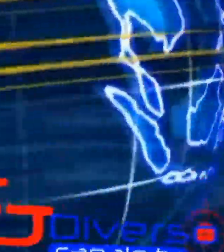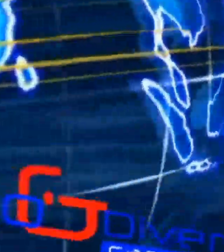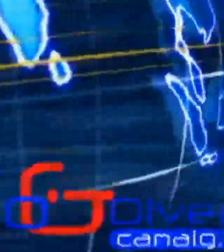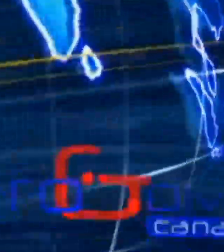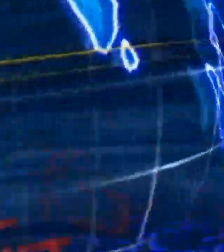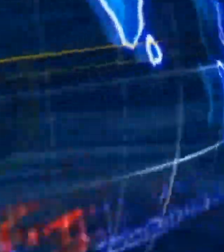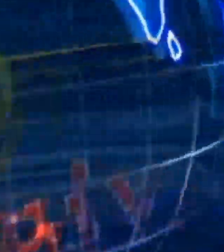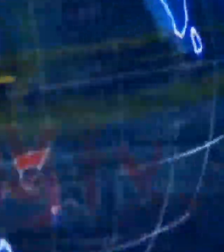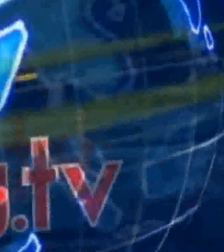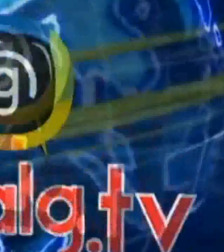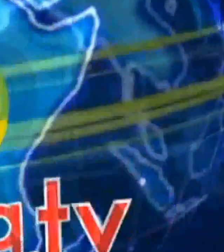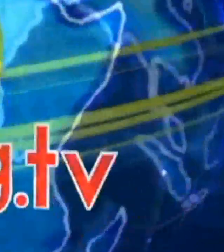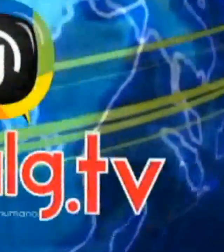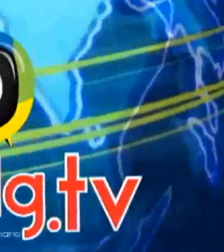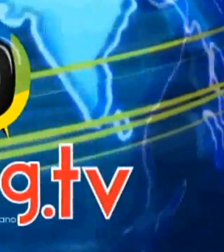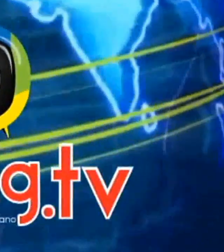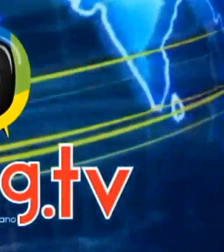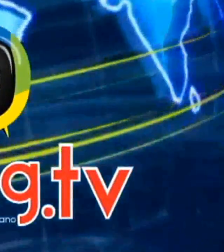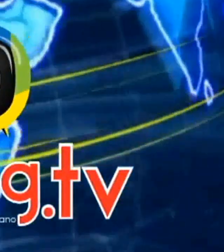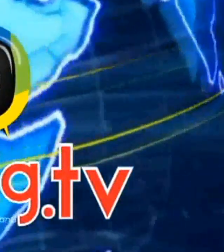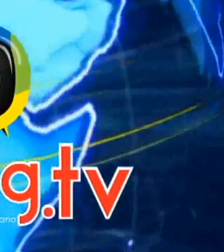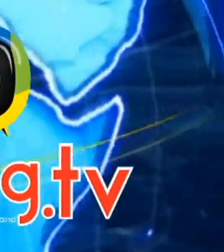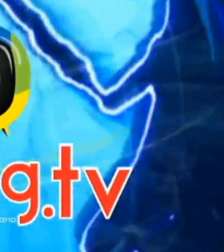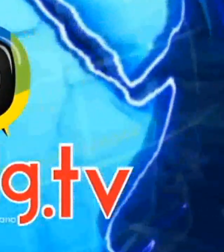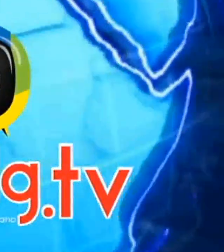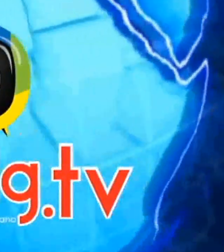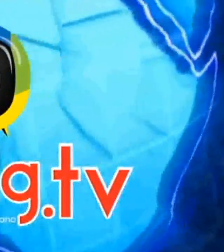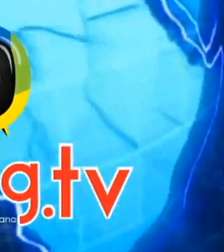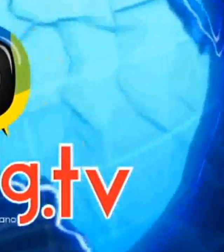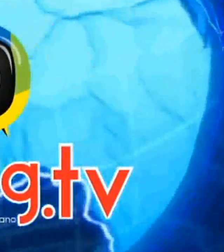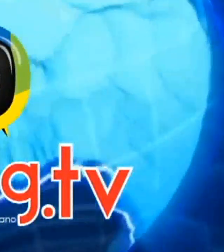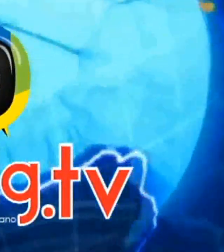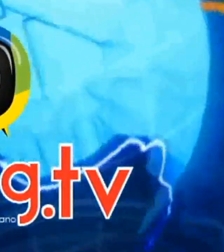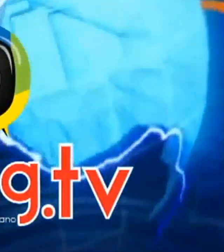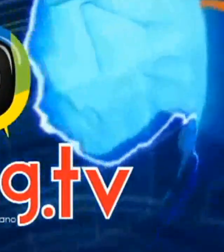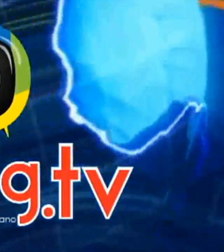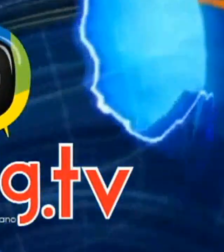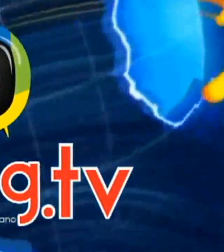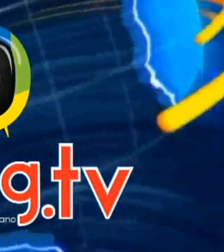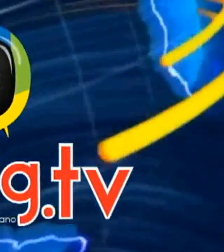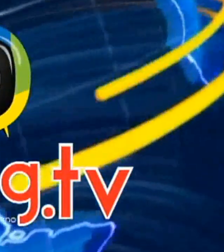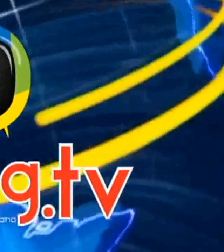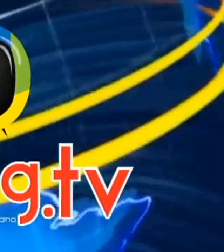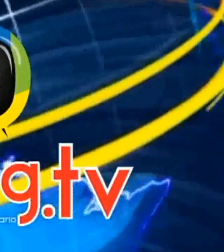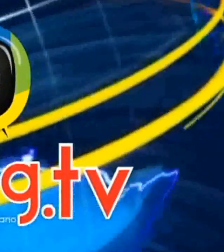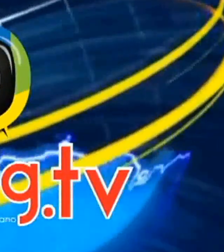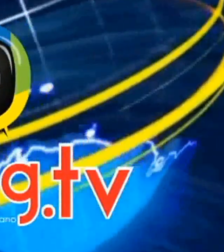www.canalg.tv. Programación diversa con sentido humano.